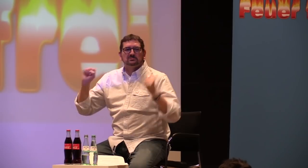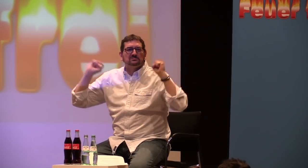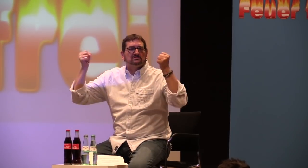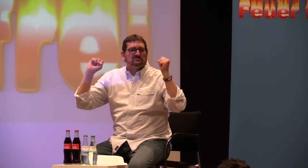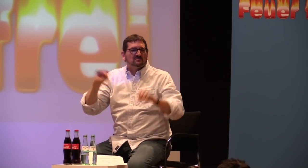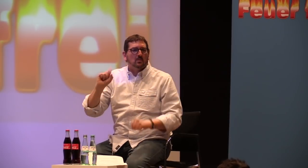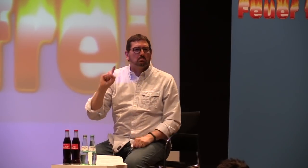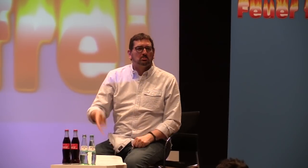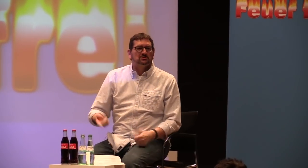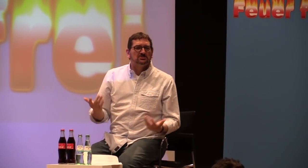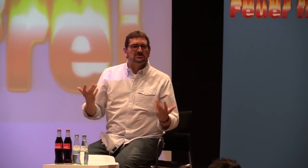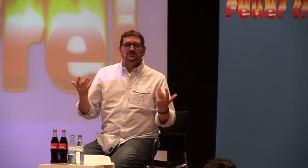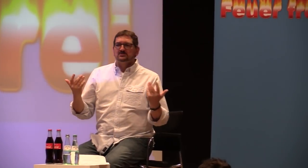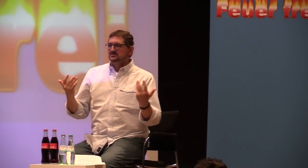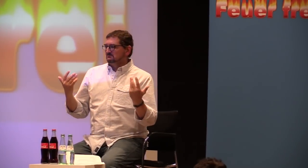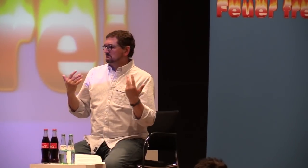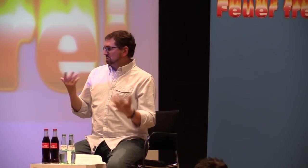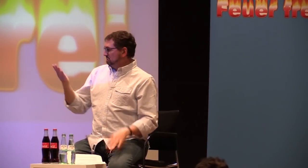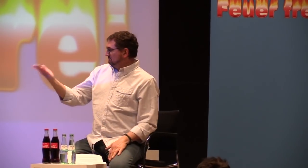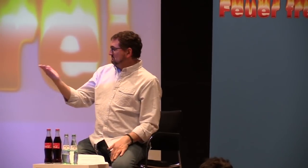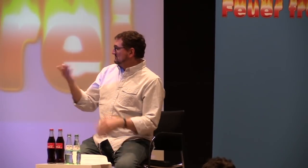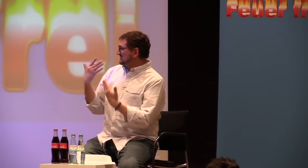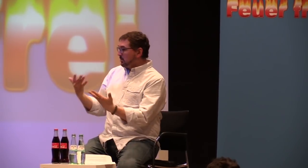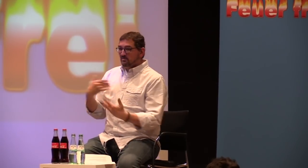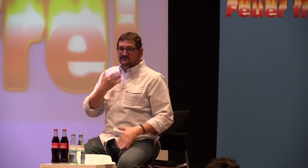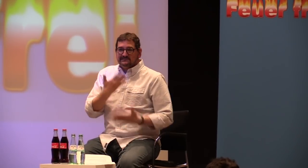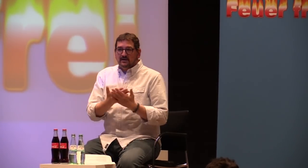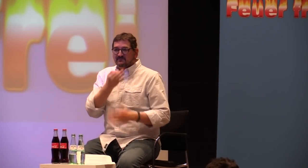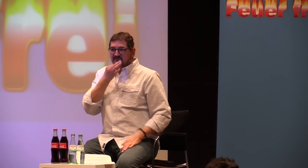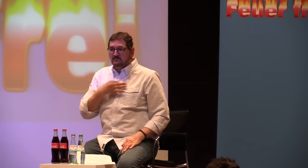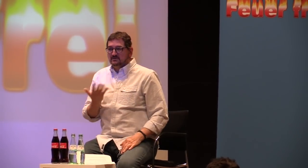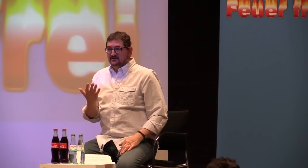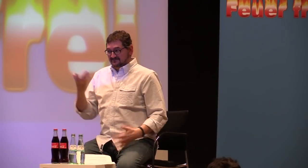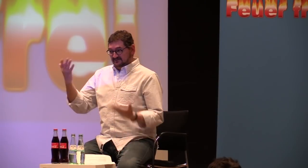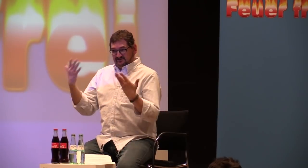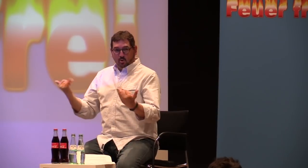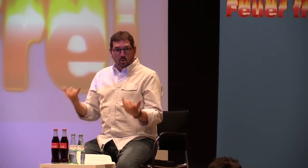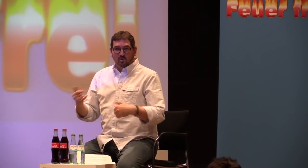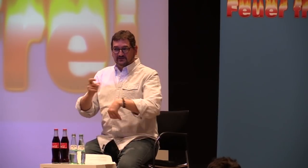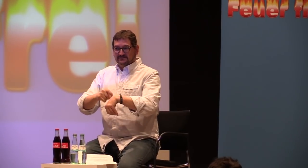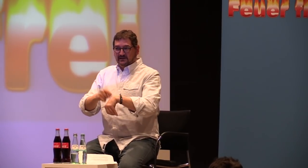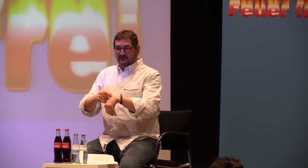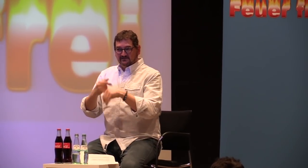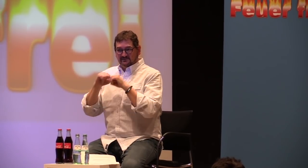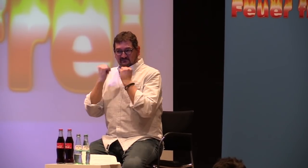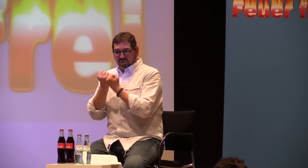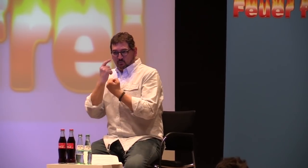Leute sagen, oh, mir geht's doch gut, sagen, warum soll ich mich engagieren, wofür soll ich das Ganze denn machen? Und da frage ich mich natürlich,